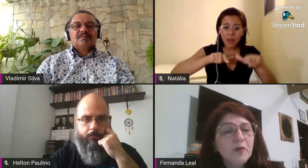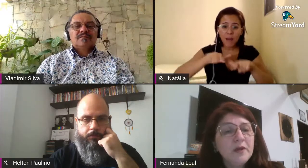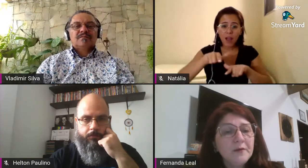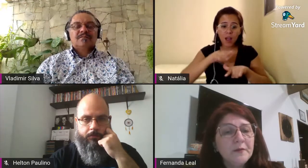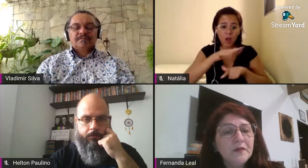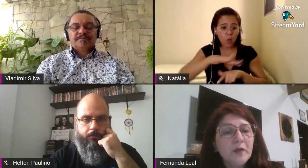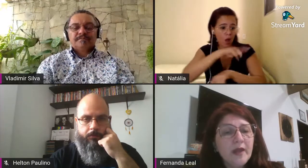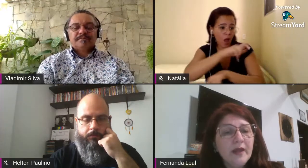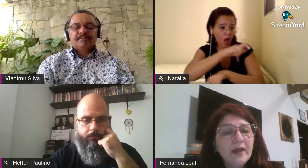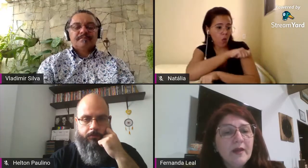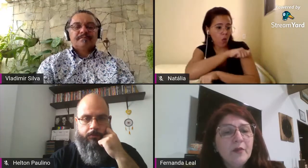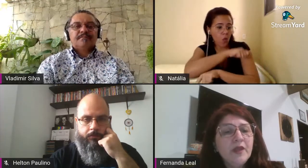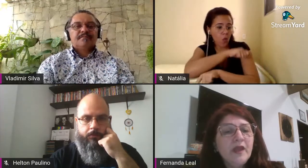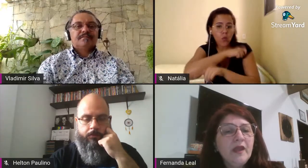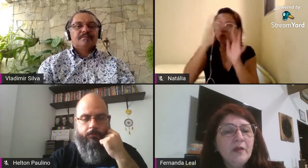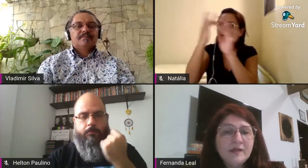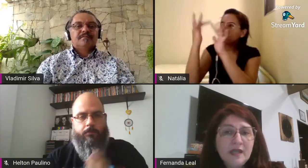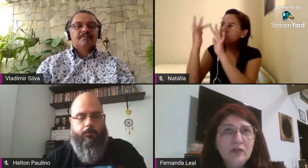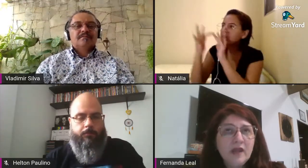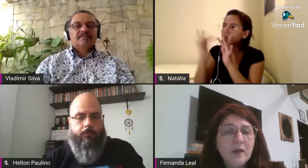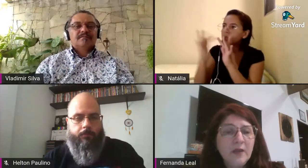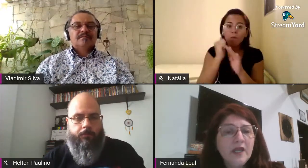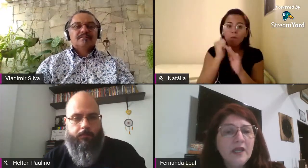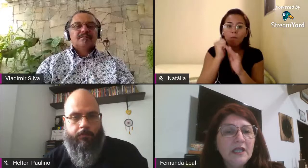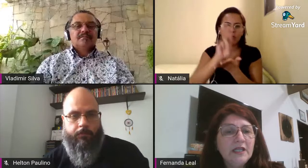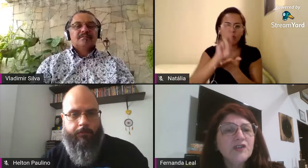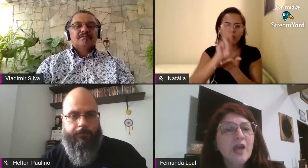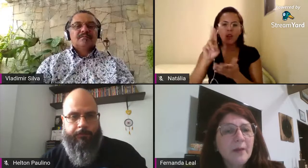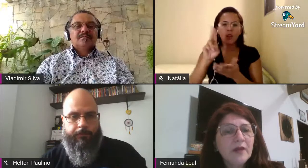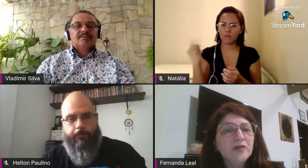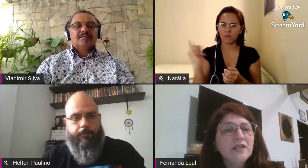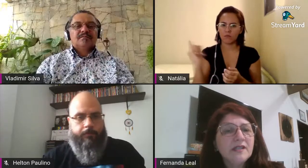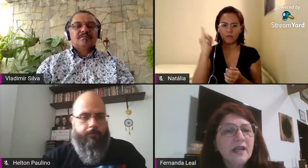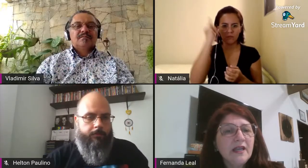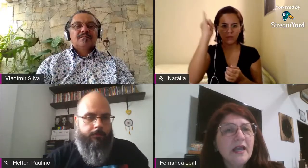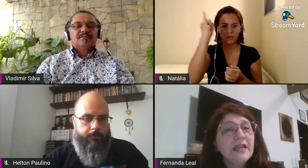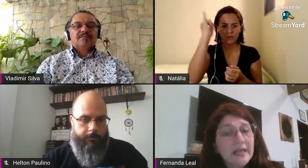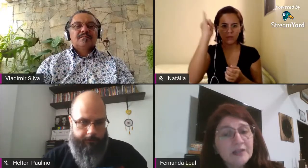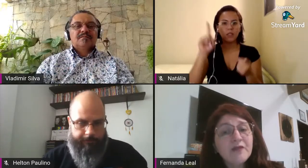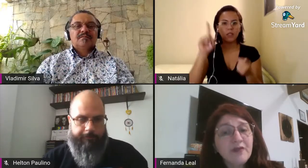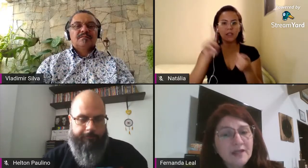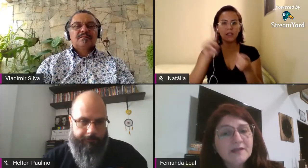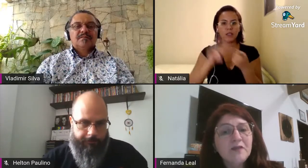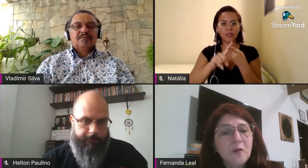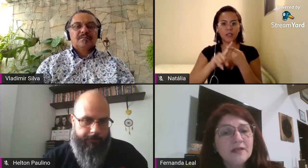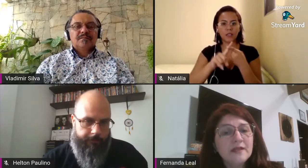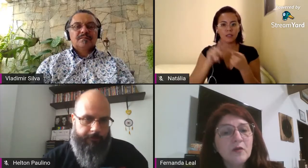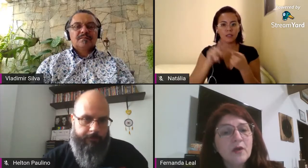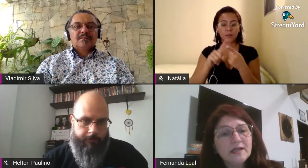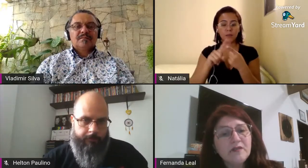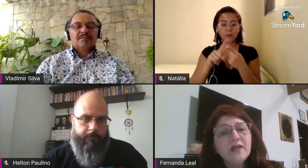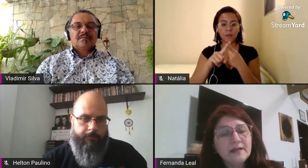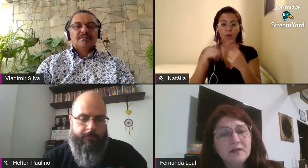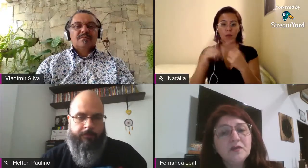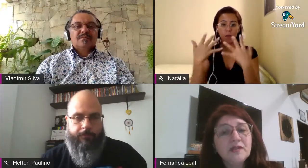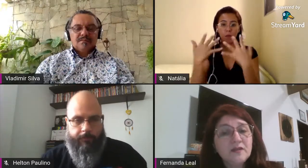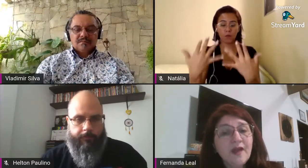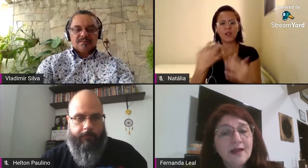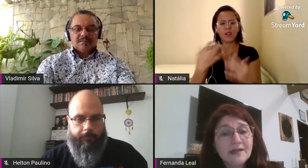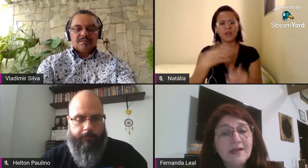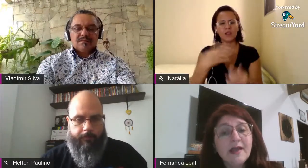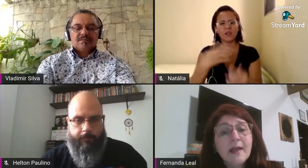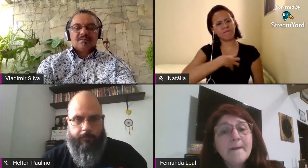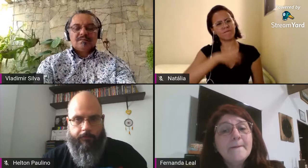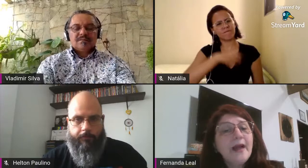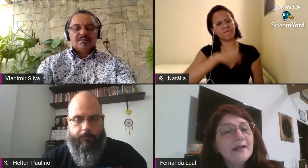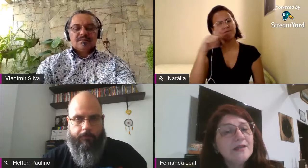nosso público, não é? Porque eu sinto que Campina Grande ainda está para acontecer, né? Ela já faz essa formação com as atividades que vocês